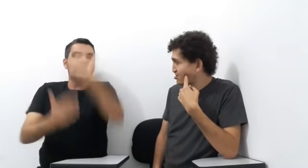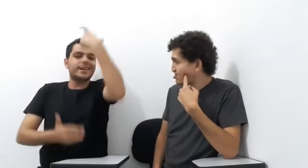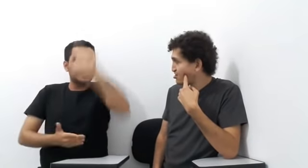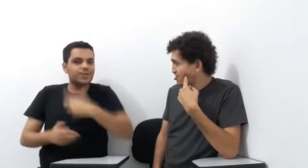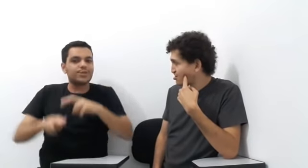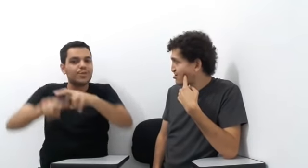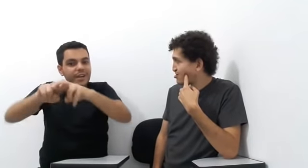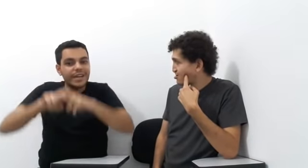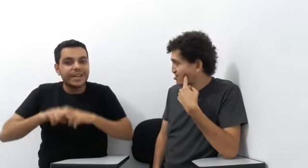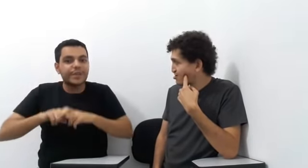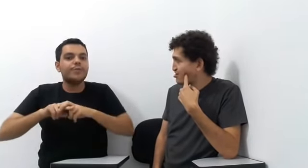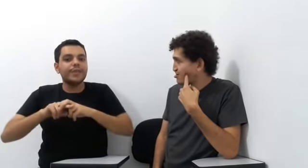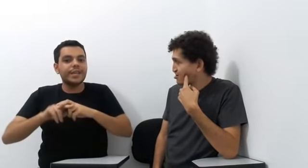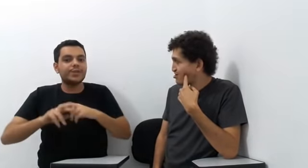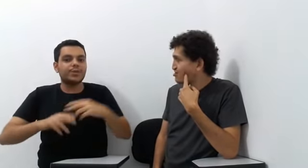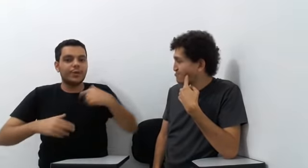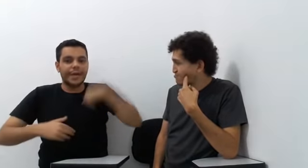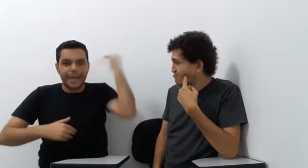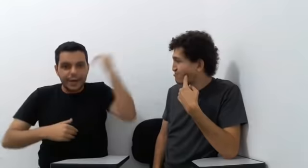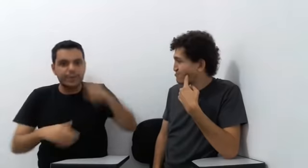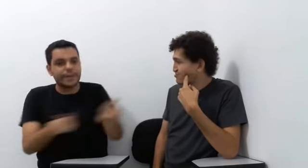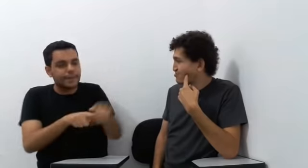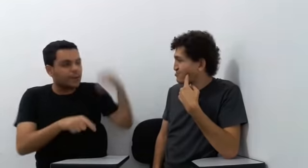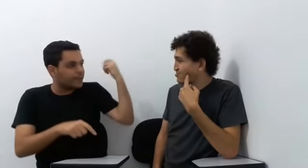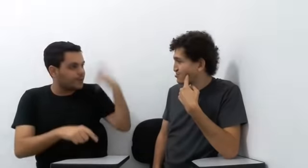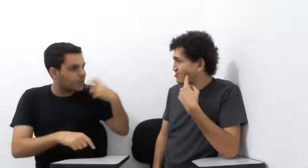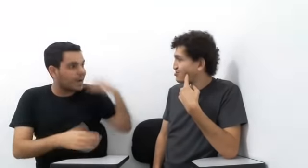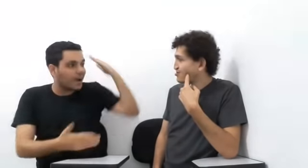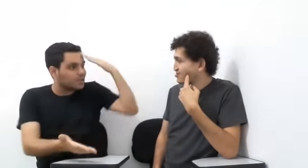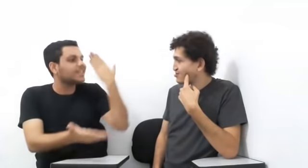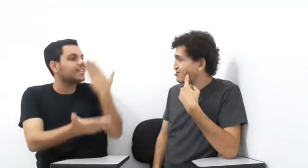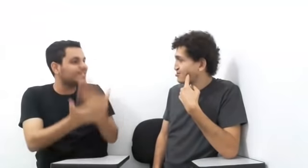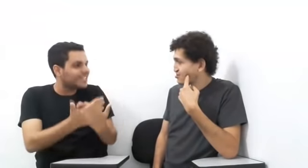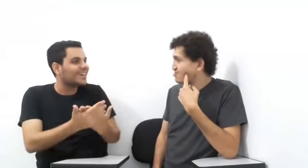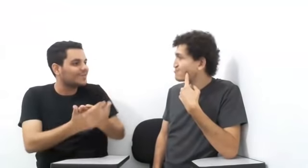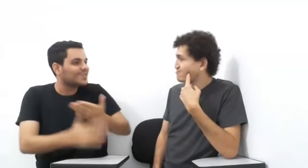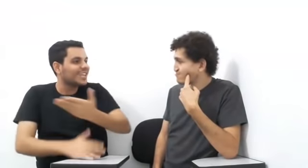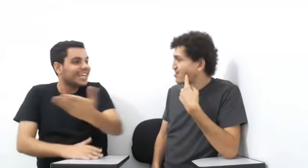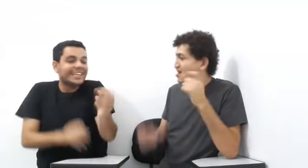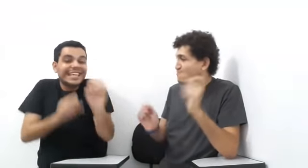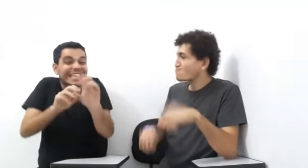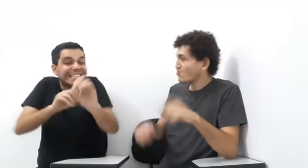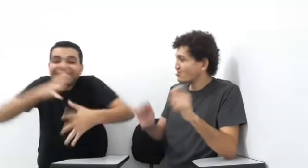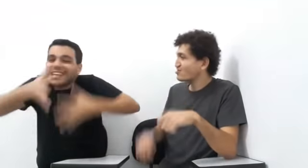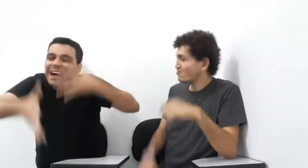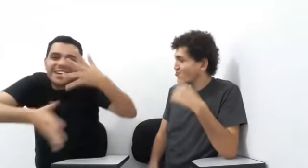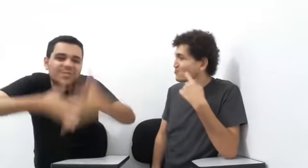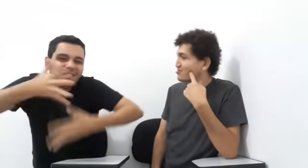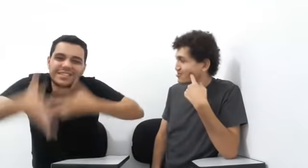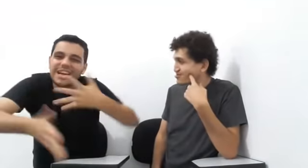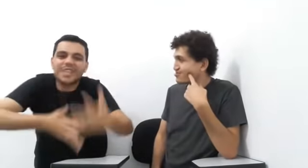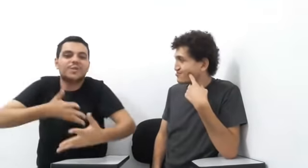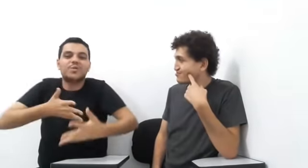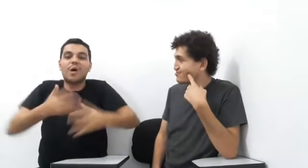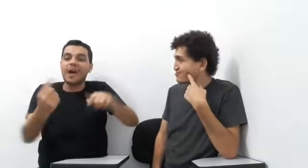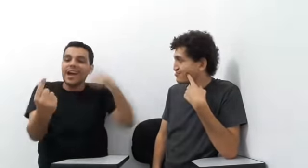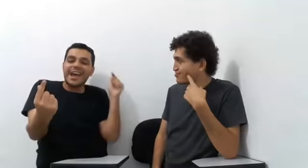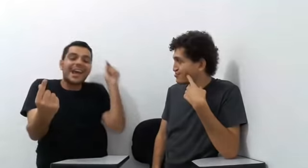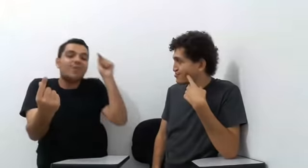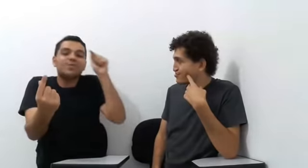ela acreditou, então por isso eu e também o professor Carlos, nós acreditamos que ensinar a língua de sinais, pessoal, é um